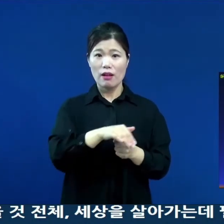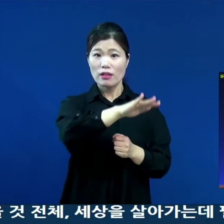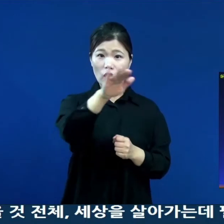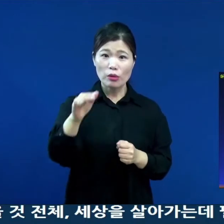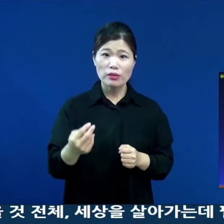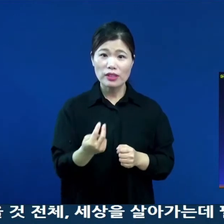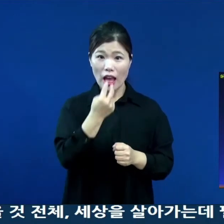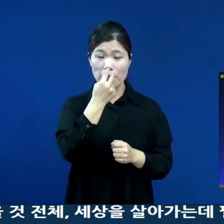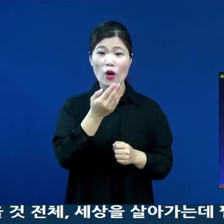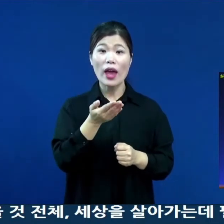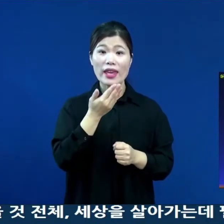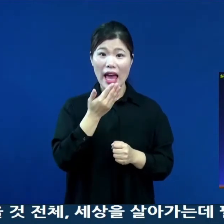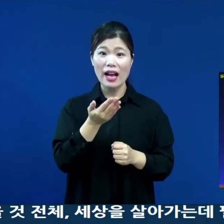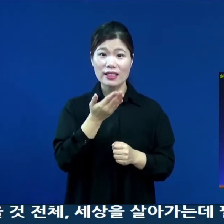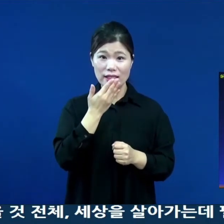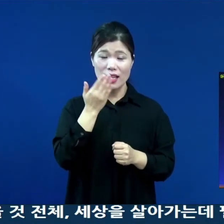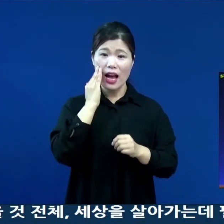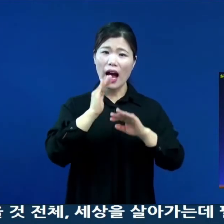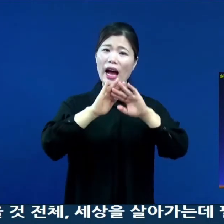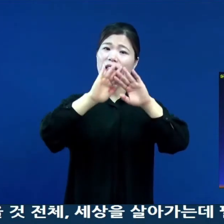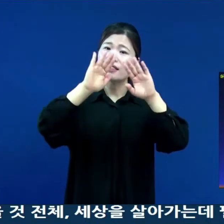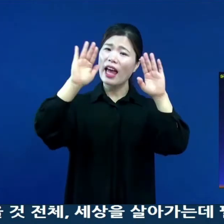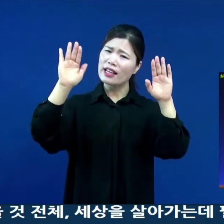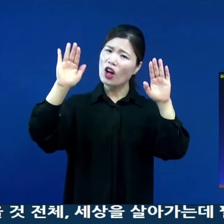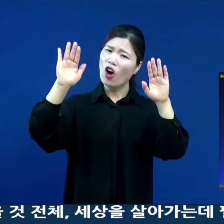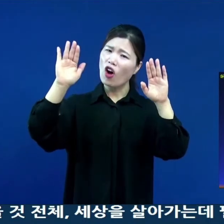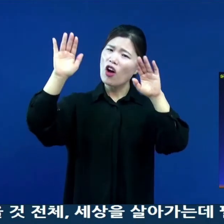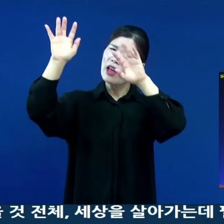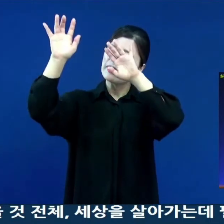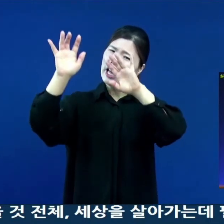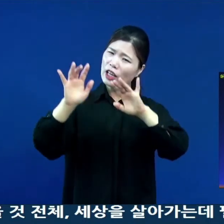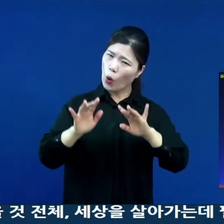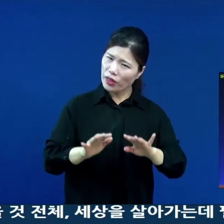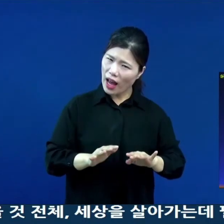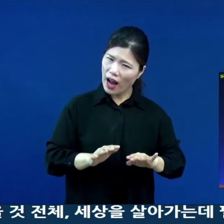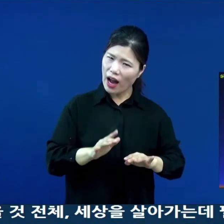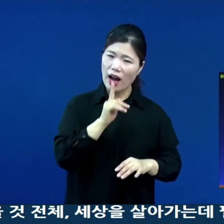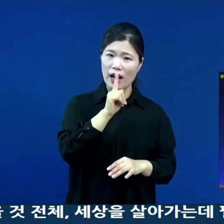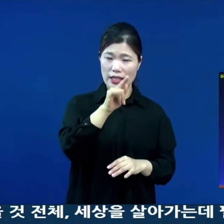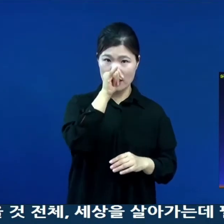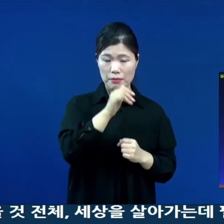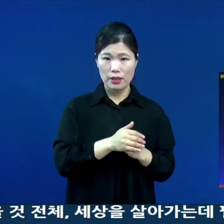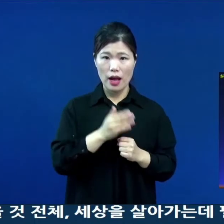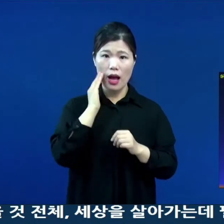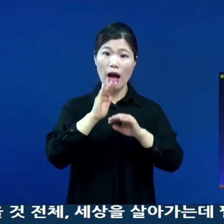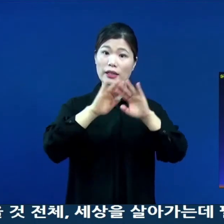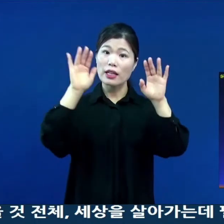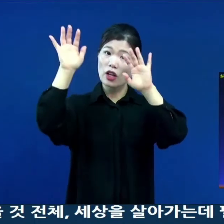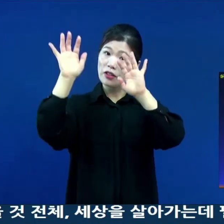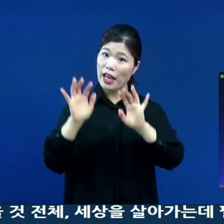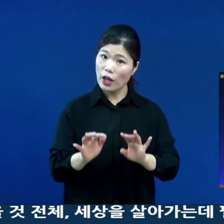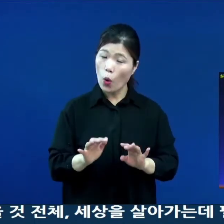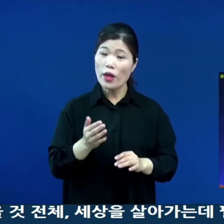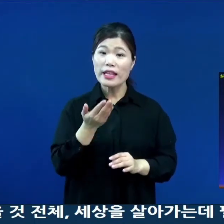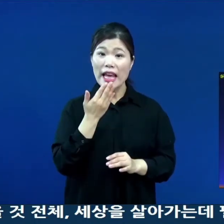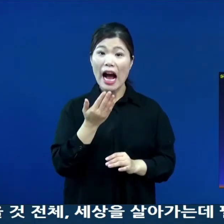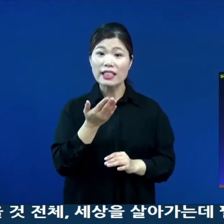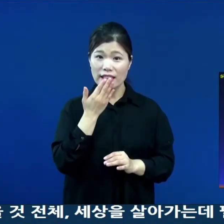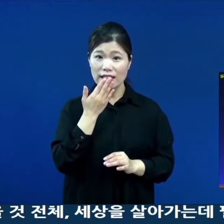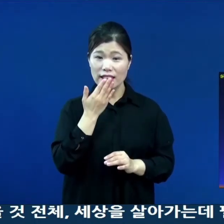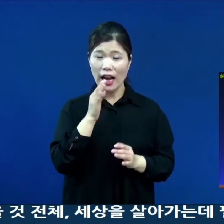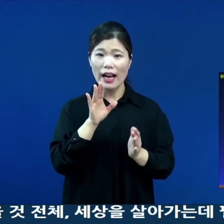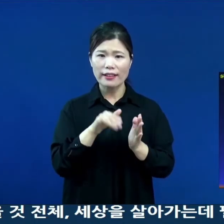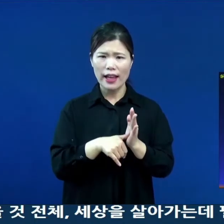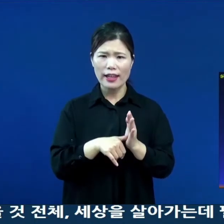양식, 하늘에서 내려오는 것으로 봐야 됩니다. 내려오는 것, 하늘에서 내려온 양식, 이걸 볼 때 우리는 어떤